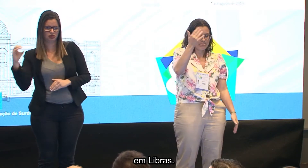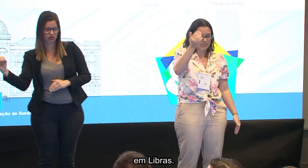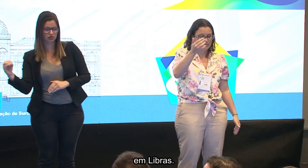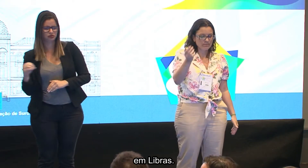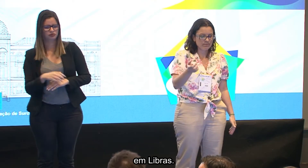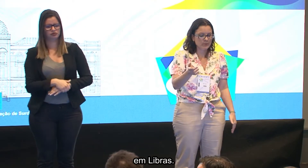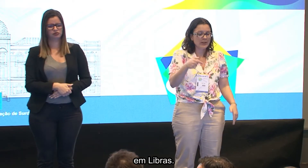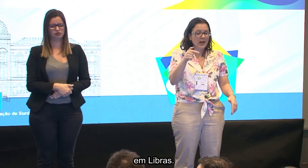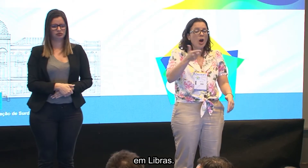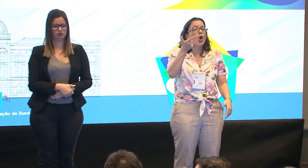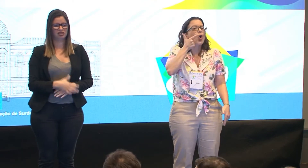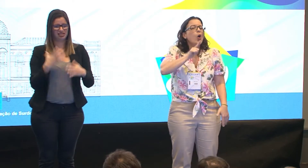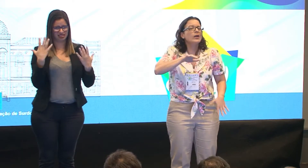em Libras.